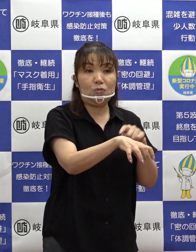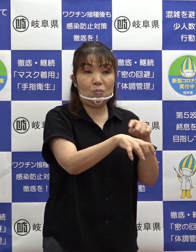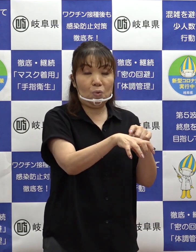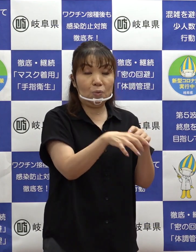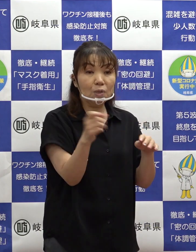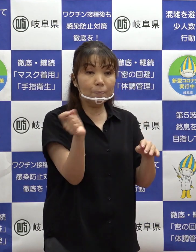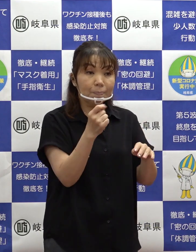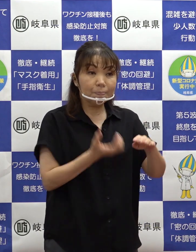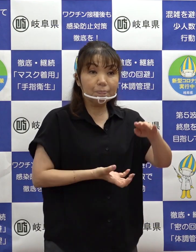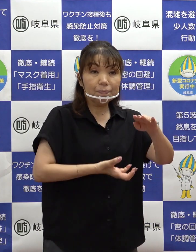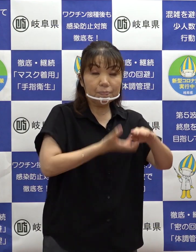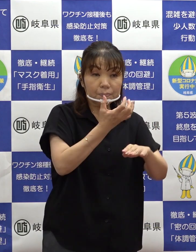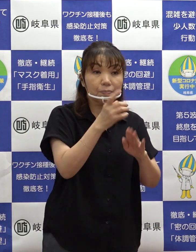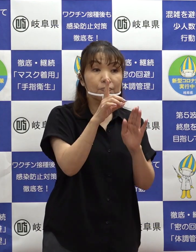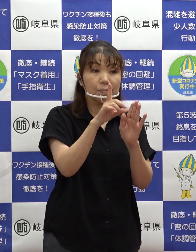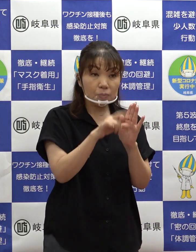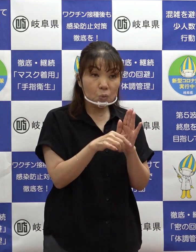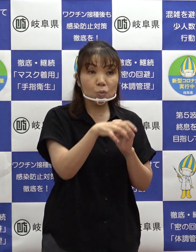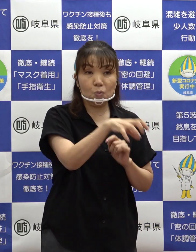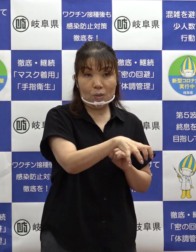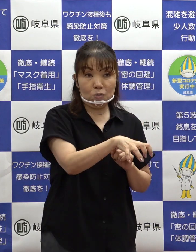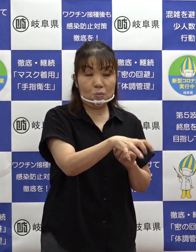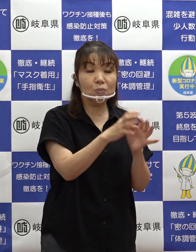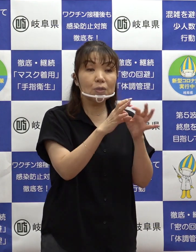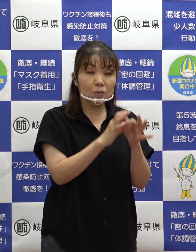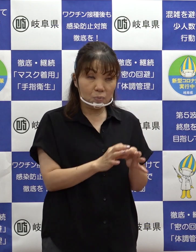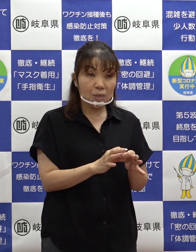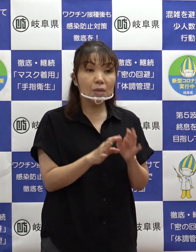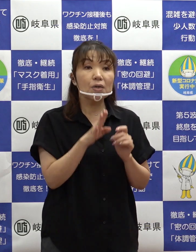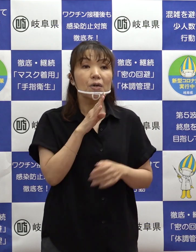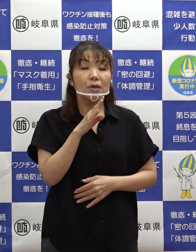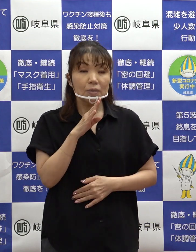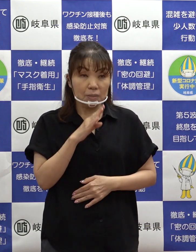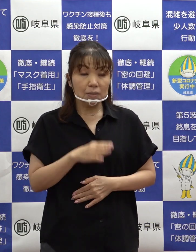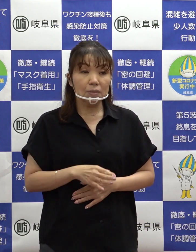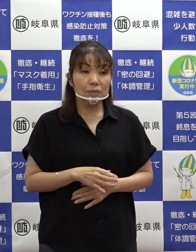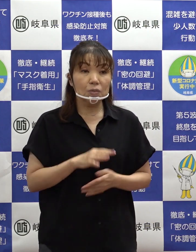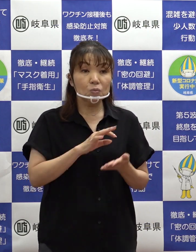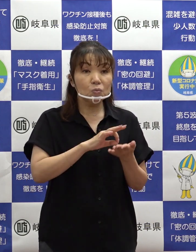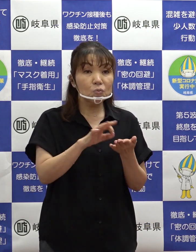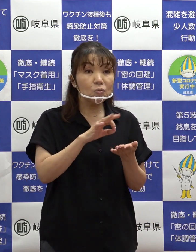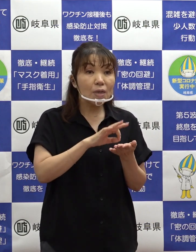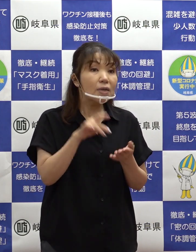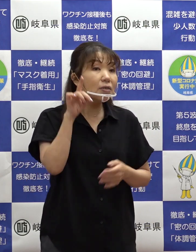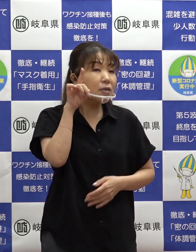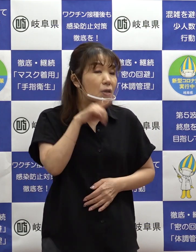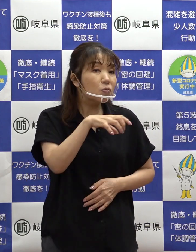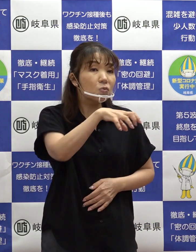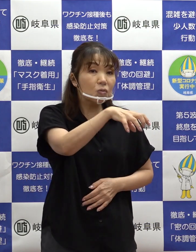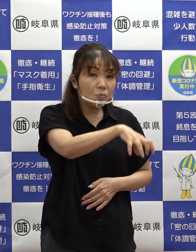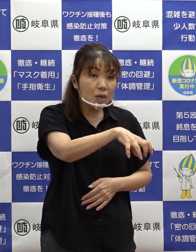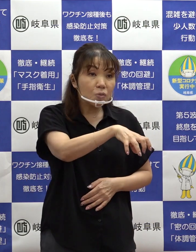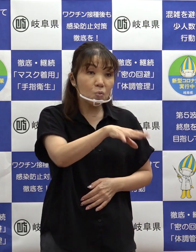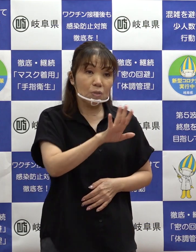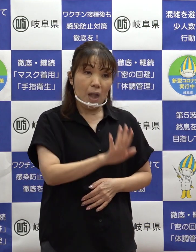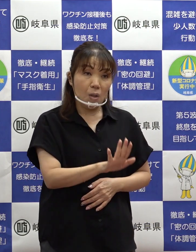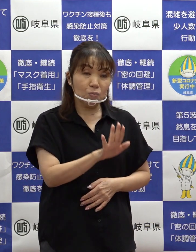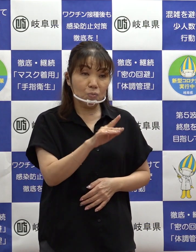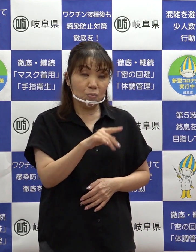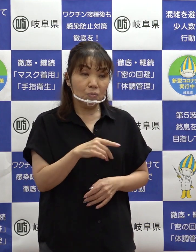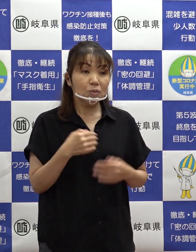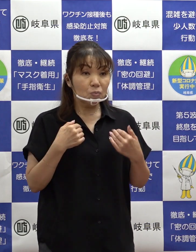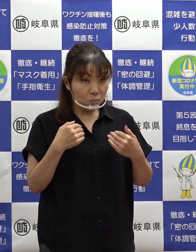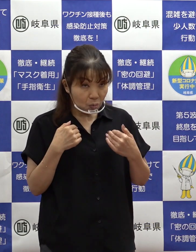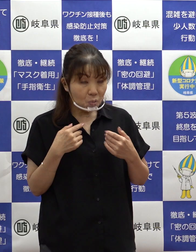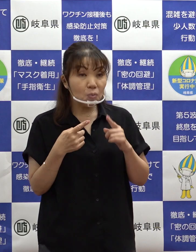の緊急事態のに対する場所ですから、やはり 使い勝手のいい場所にあるかどうかとか、